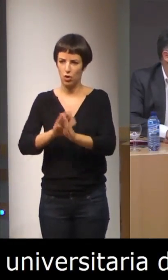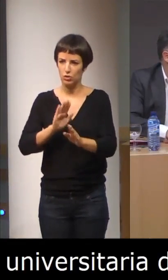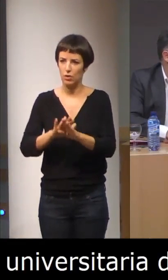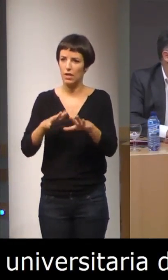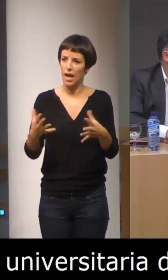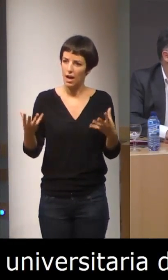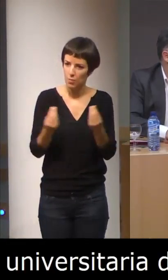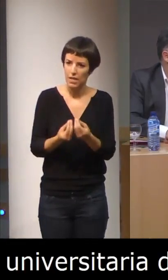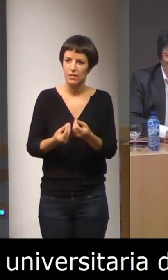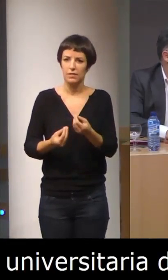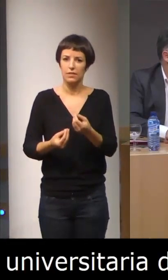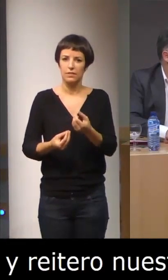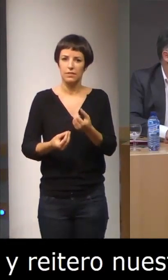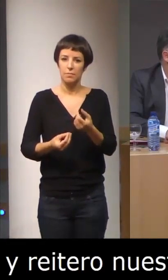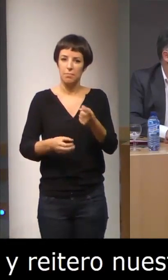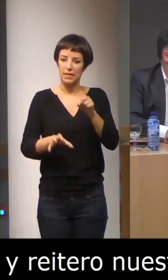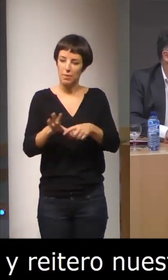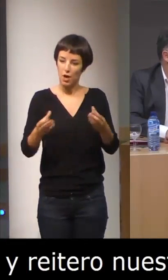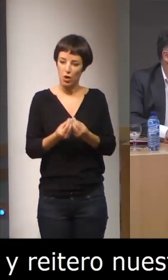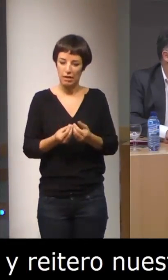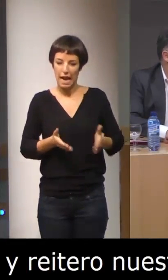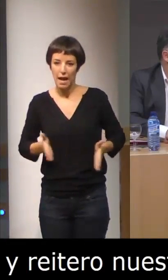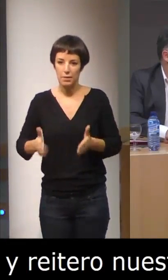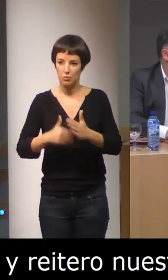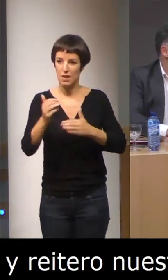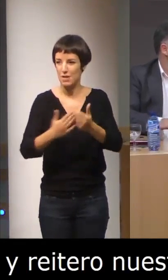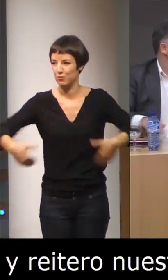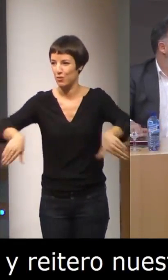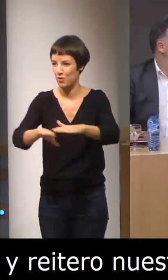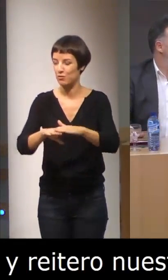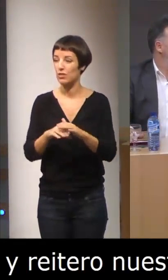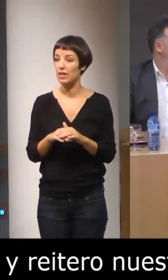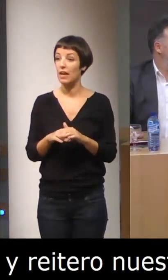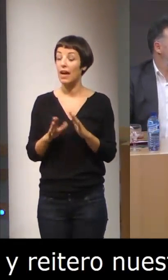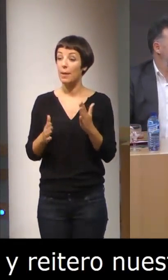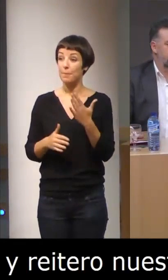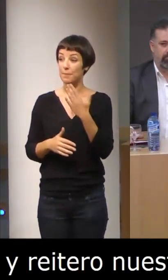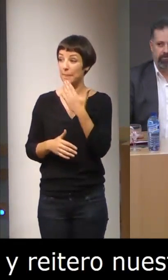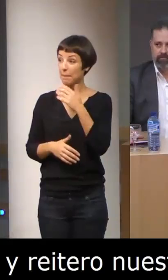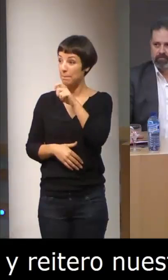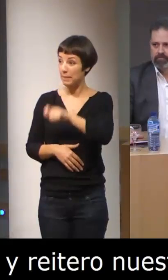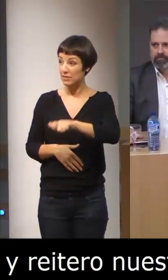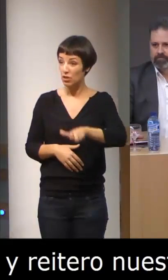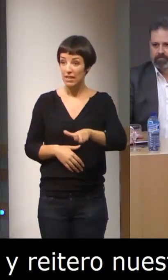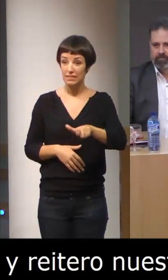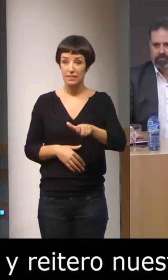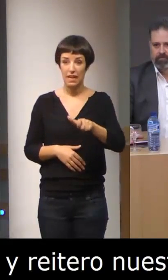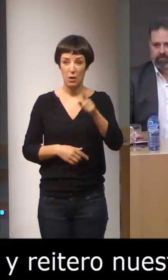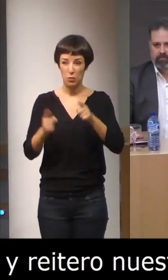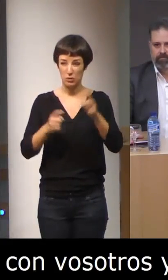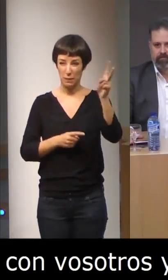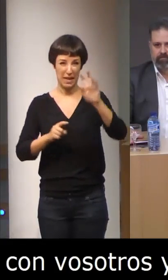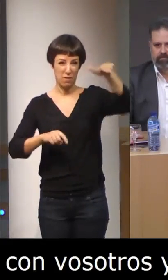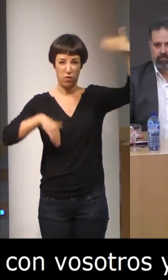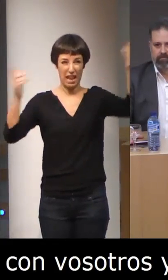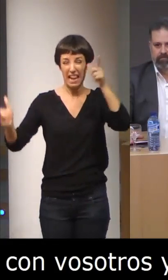acompañaros y participar también de este camino que hacemos entre todos eh a los que habéis venido algunos de lejos que tengáis